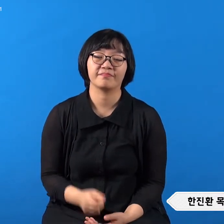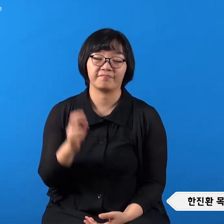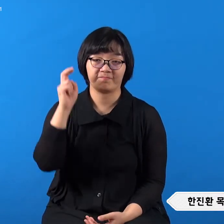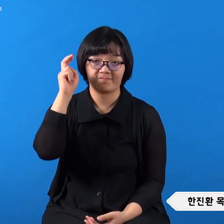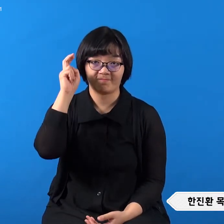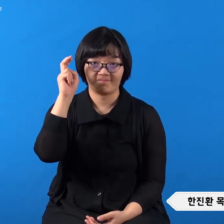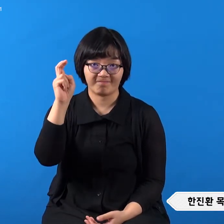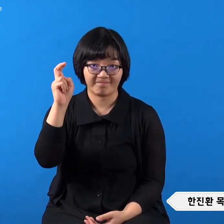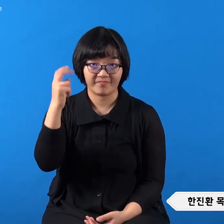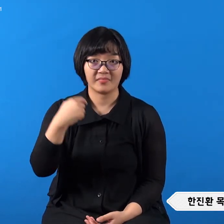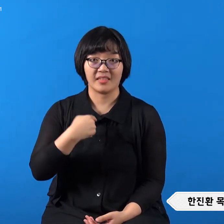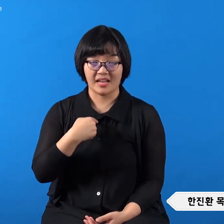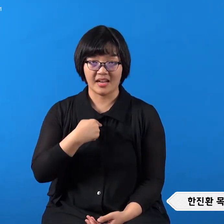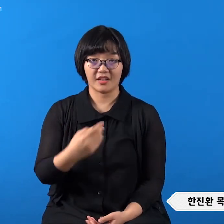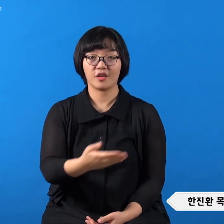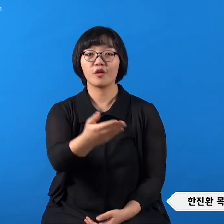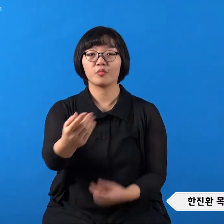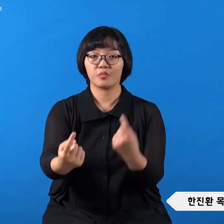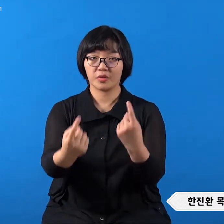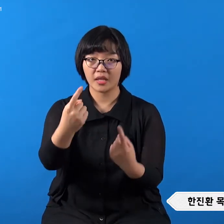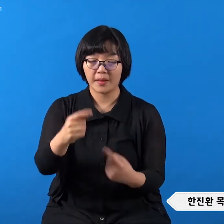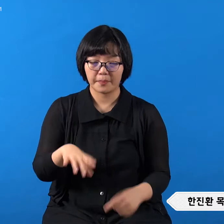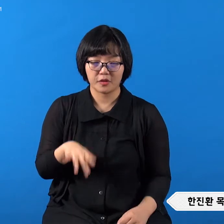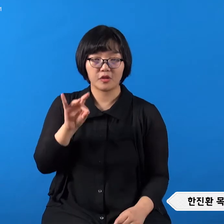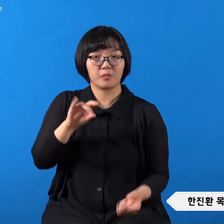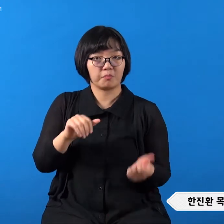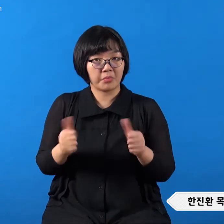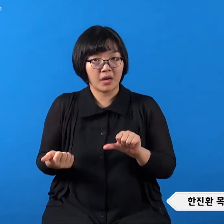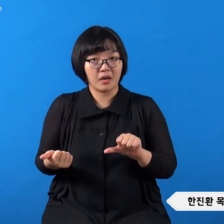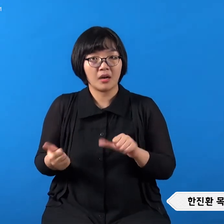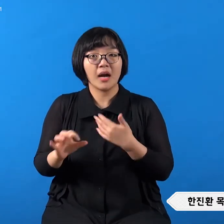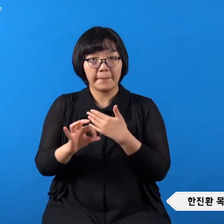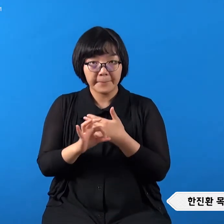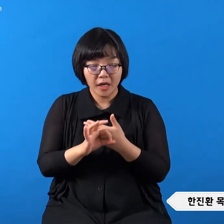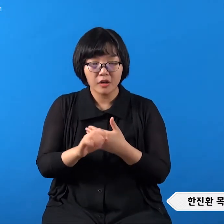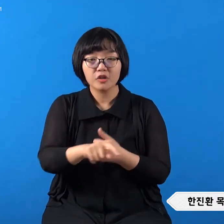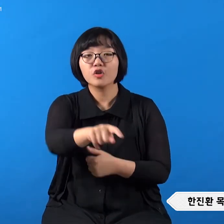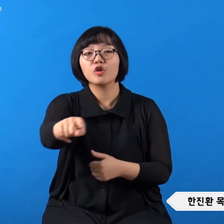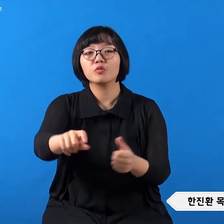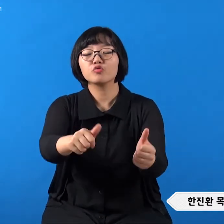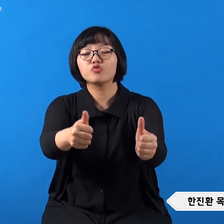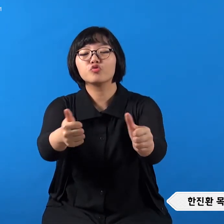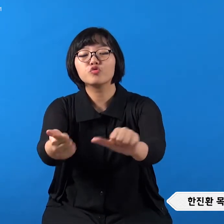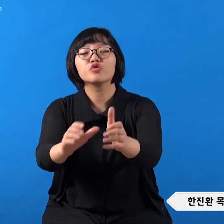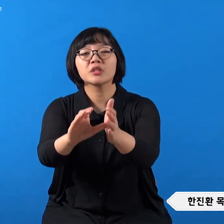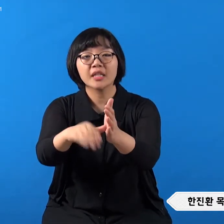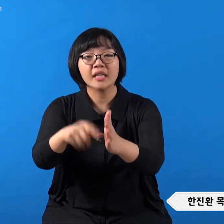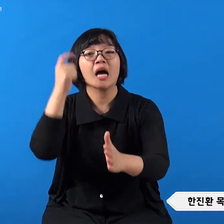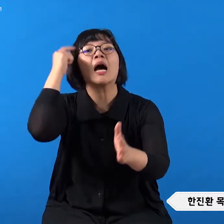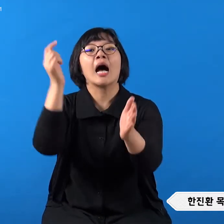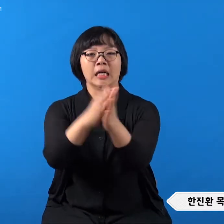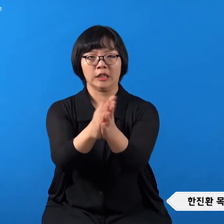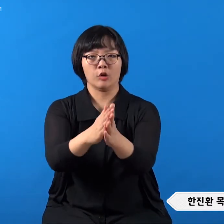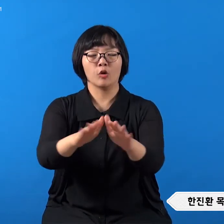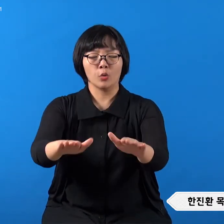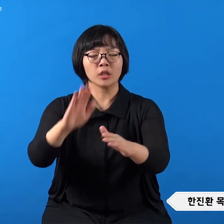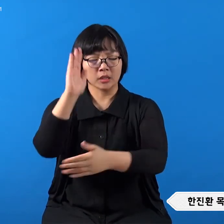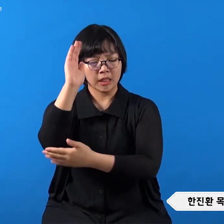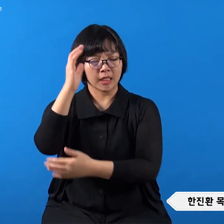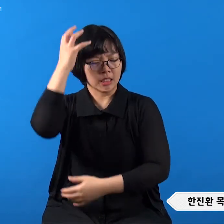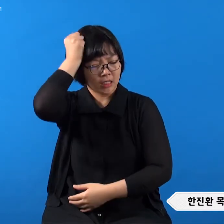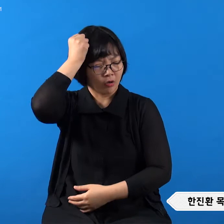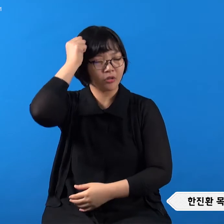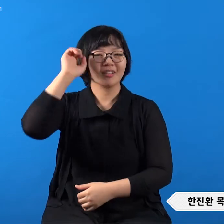만약에 제가 여러분보다 더 빨리 죽는다면 그러면 여러분 임종하실 때 여러분 혼자서 이제 감당해야